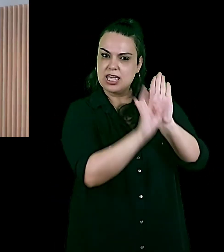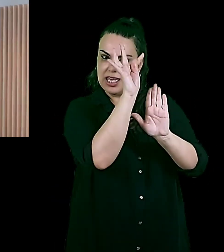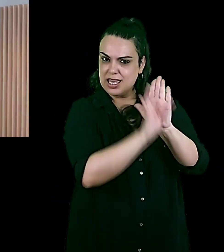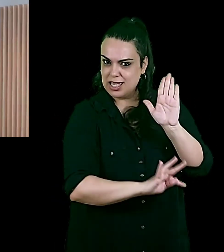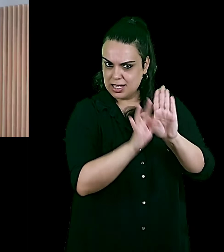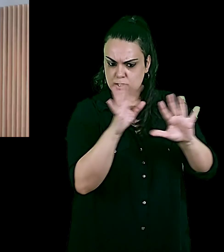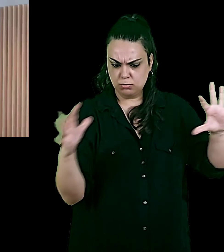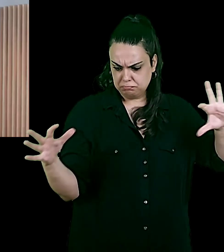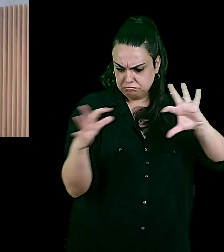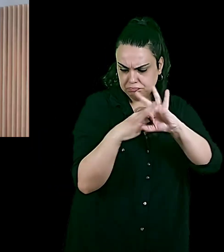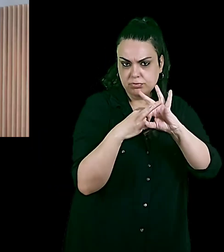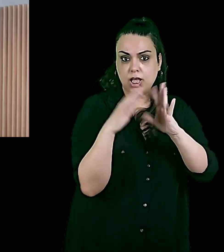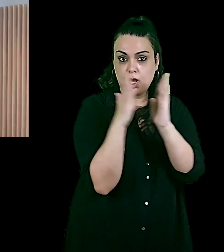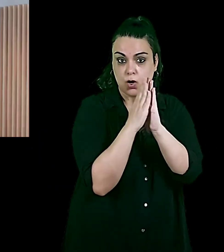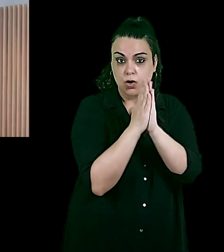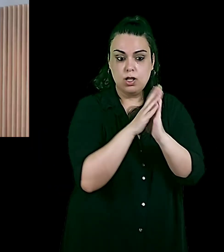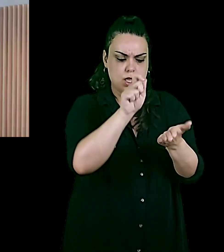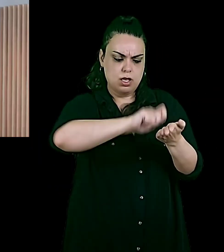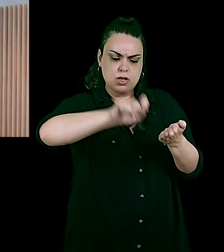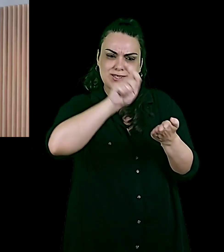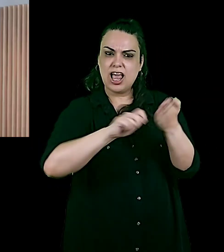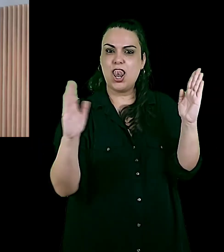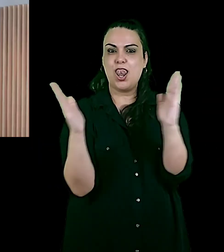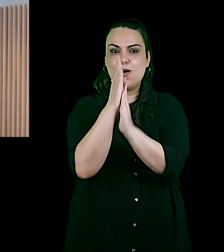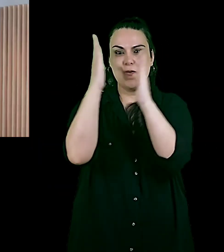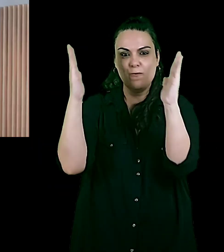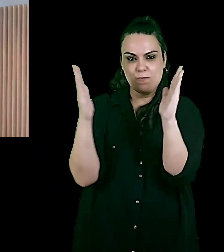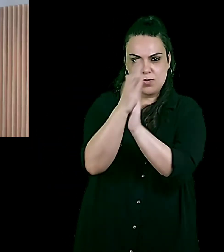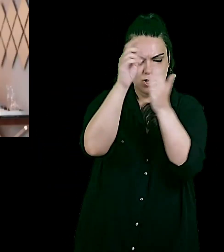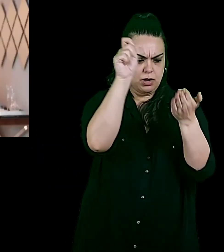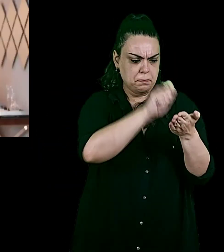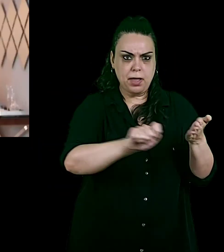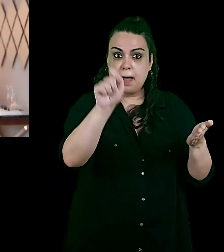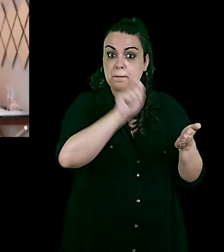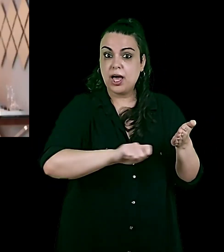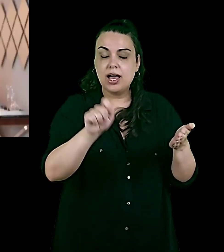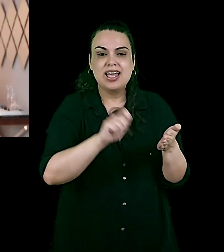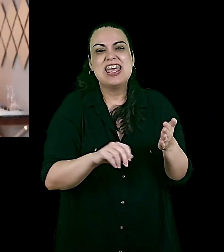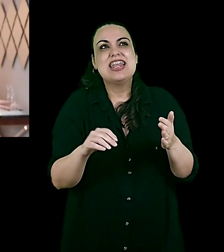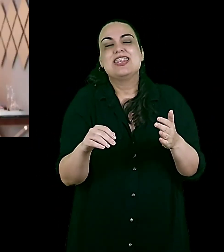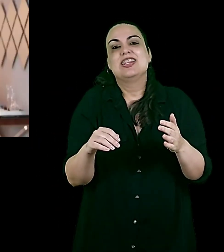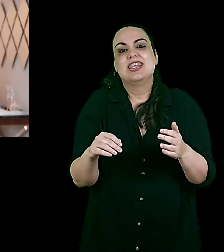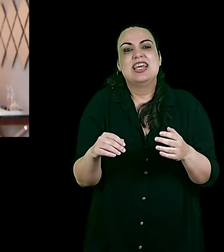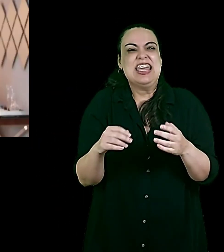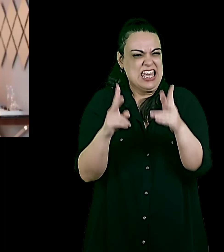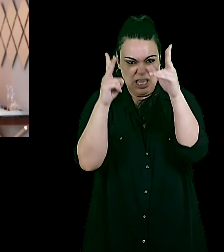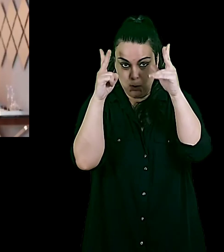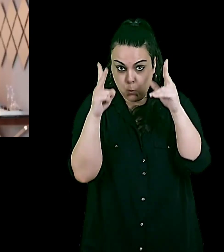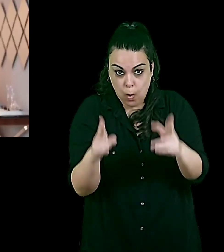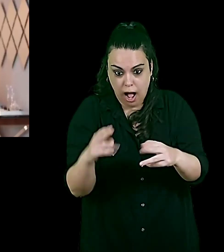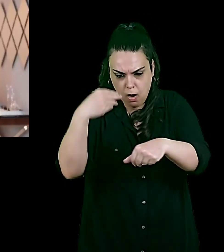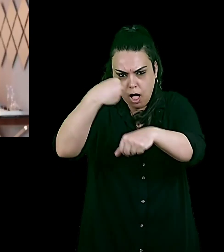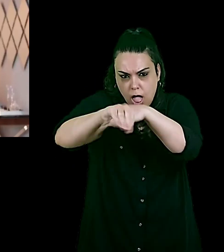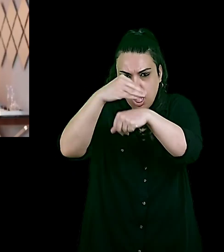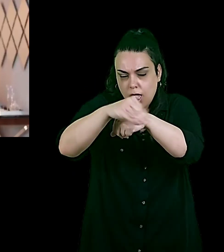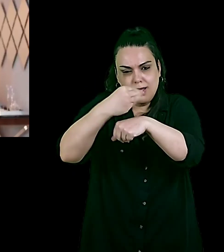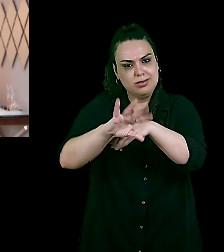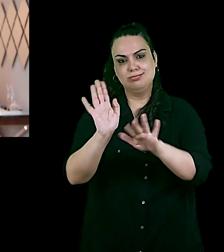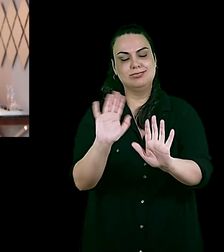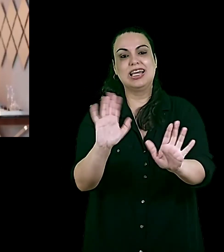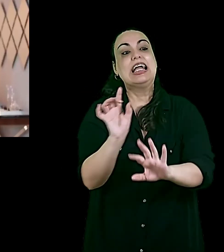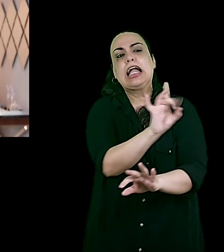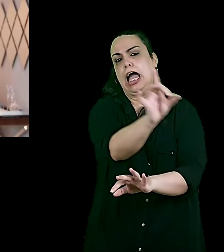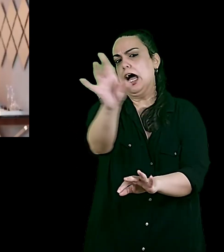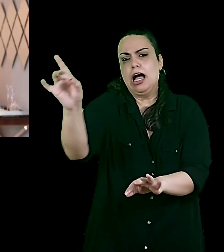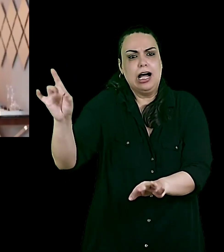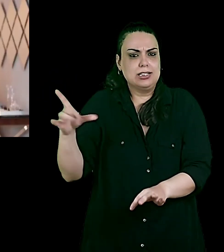que corroboravam com aquela oração. Eu escrevia ali os louvores que eu cantava. Eu não vou te passar exatamente igual aqui agora, porque